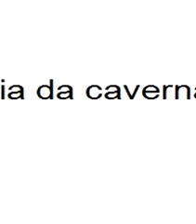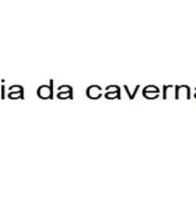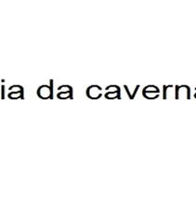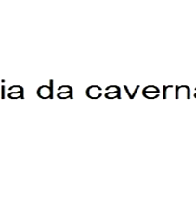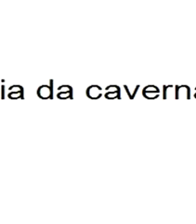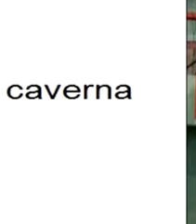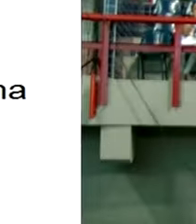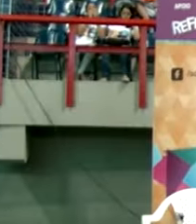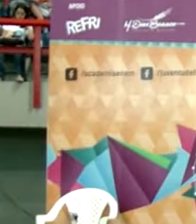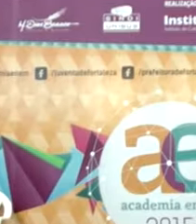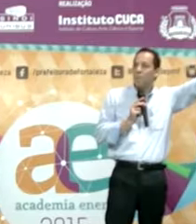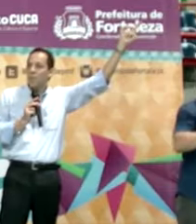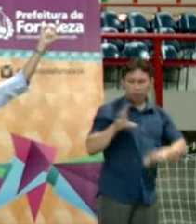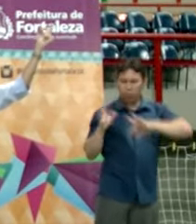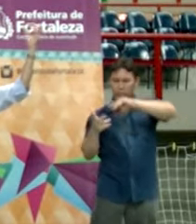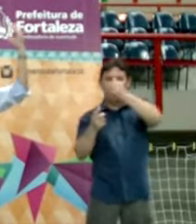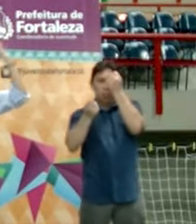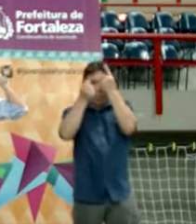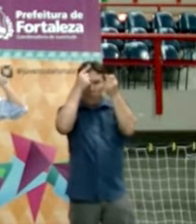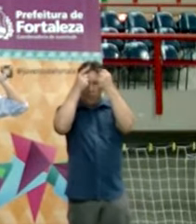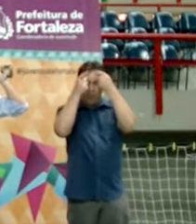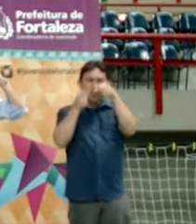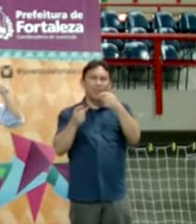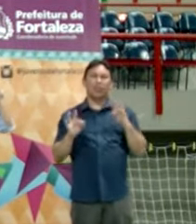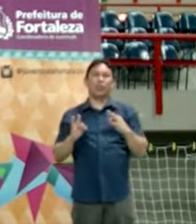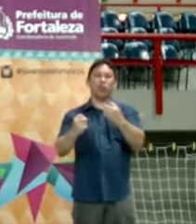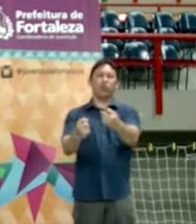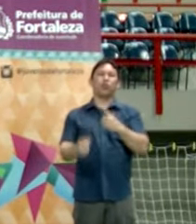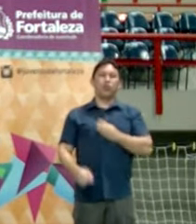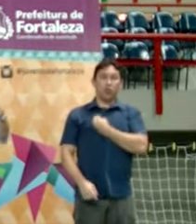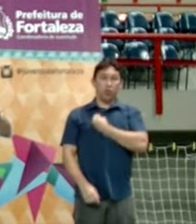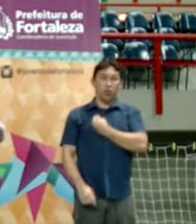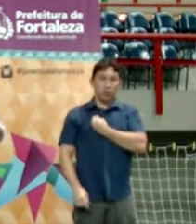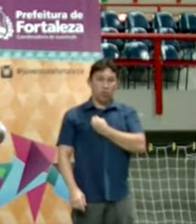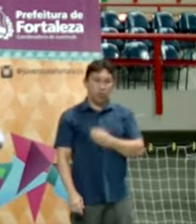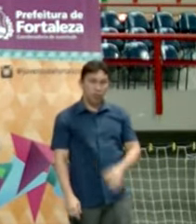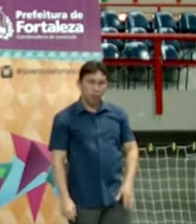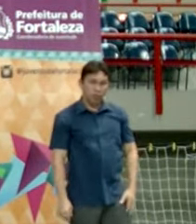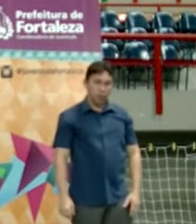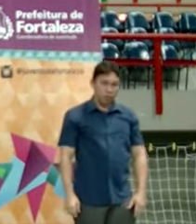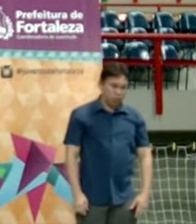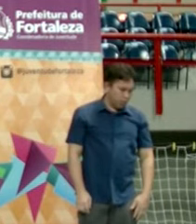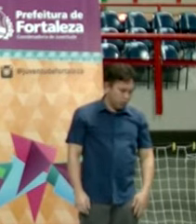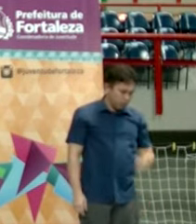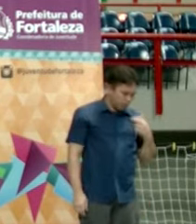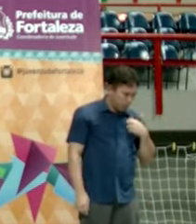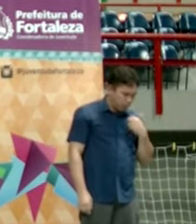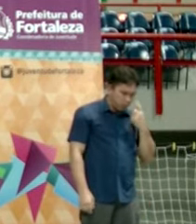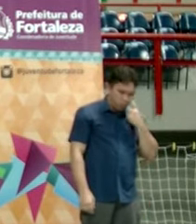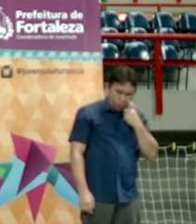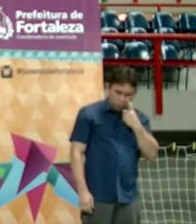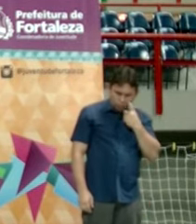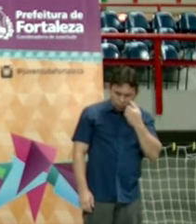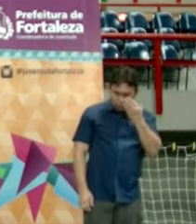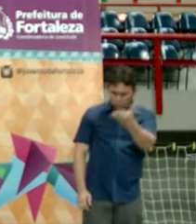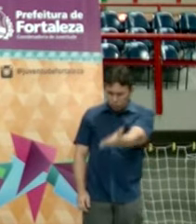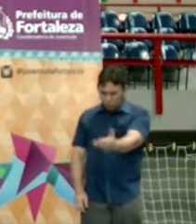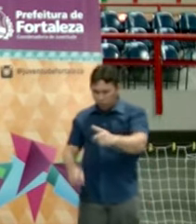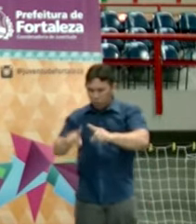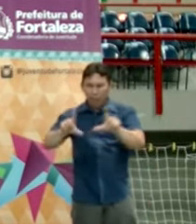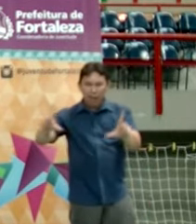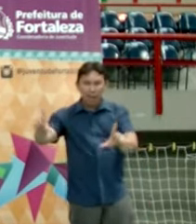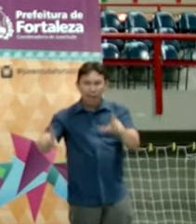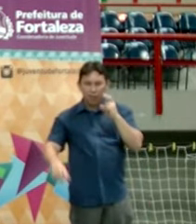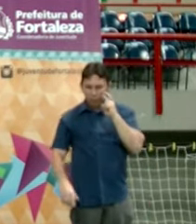ideias, onde tudo existe. Que, obviamente, quando a gente olha para alguma coisa, quando eu olho para esse